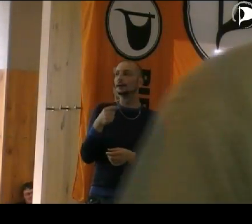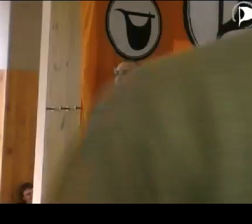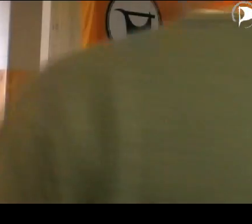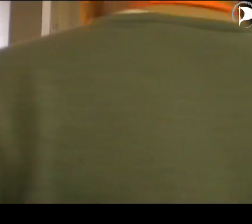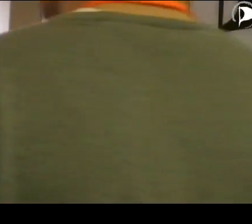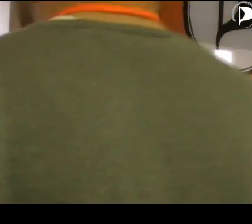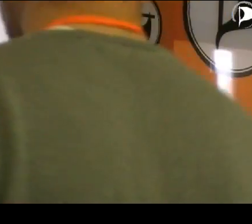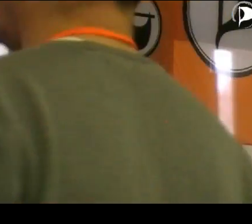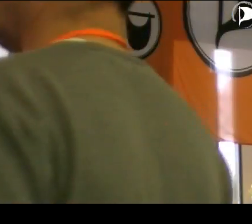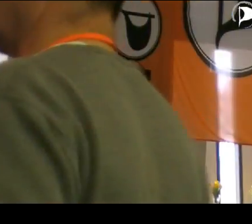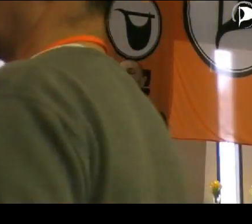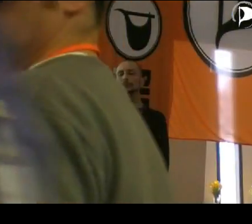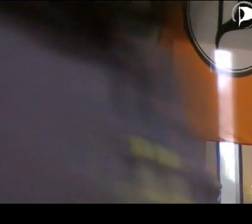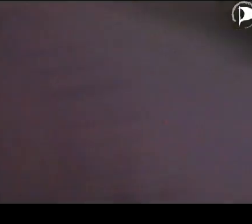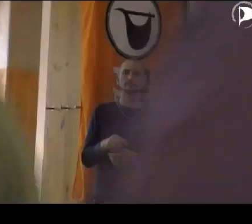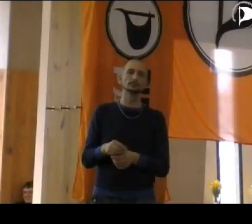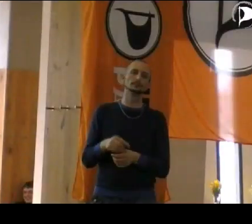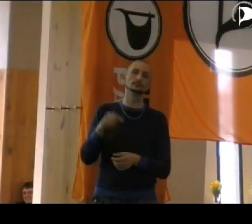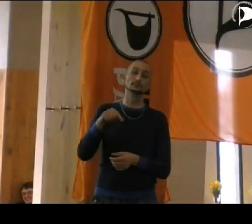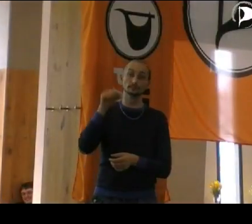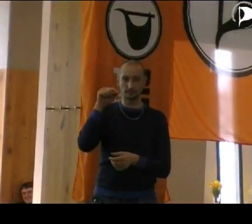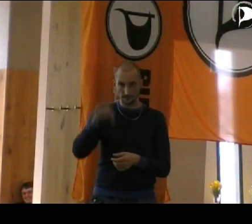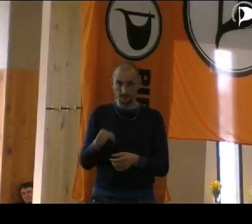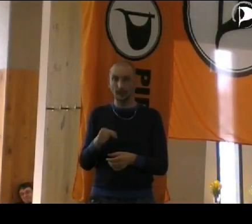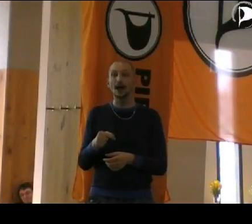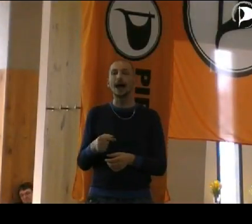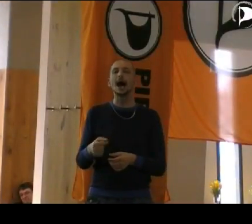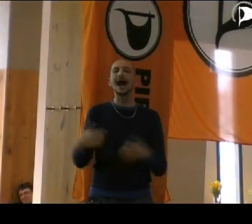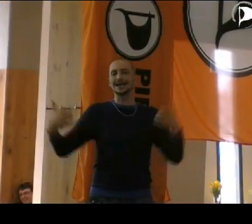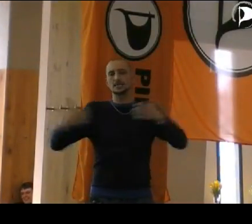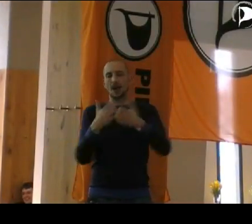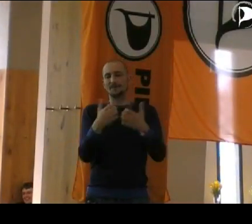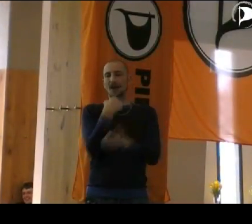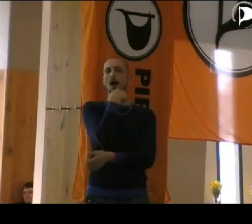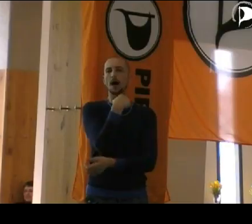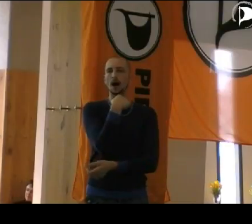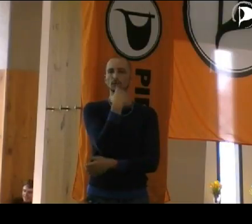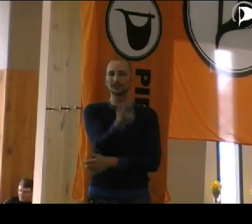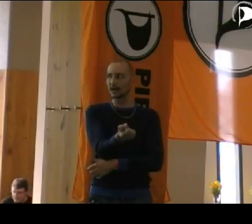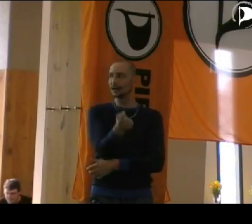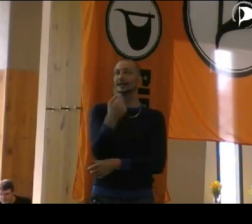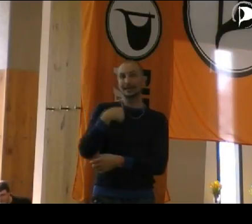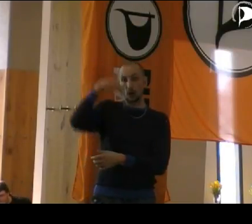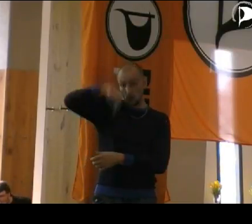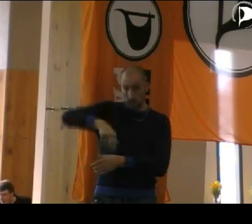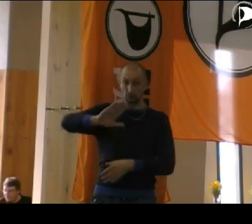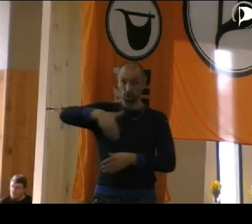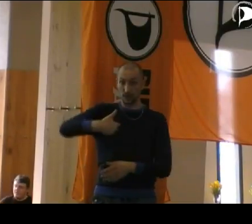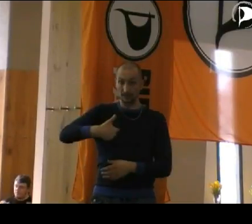nichts sagen runde den kampf ansagen machen kann ich werde von heute ab